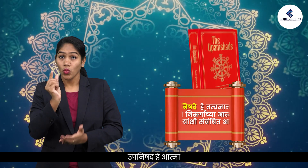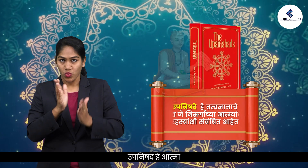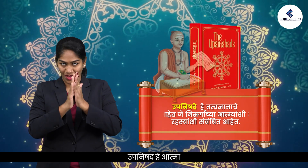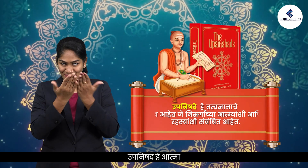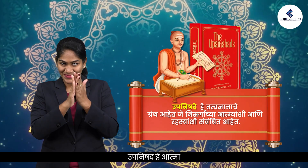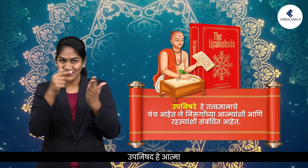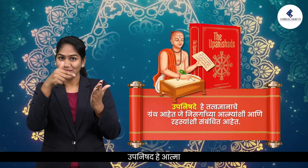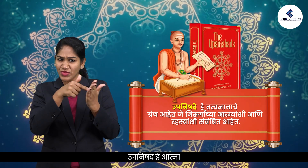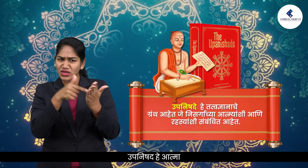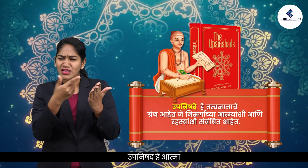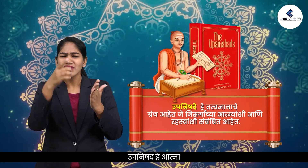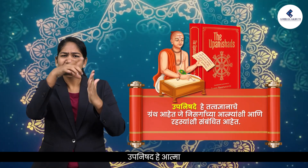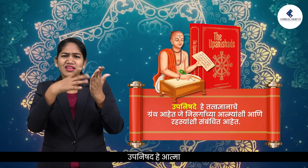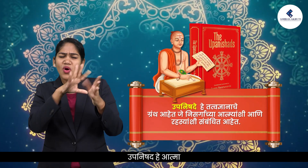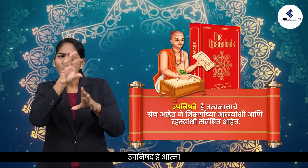उपनिषद हे आत्मा